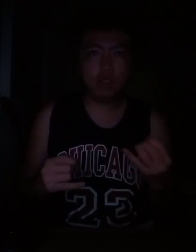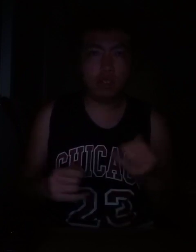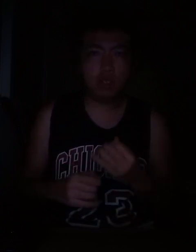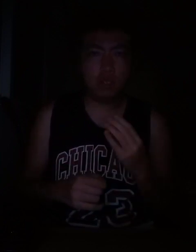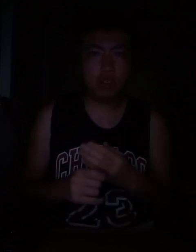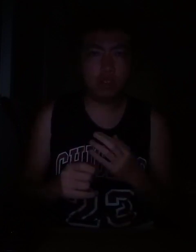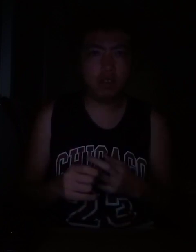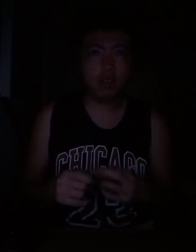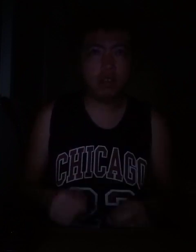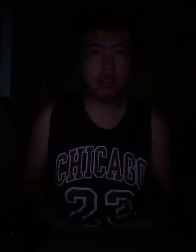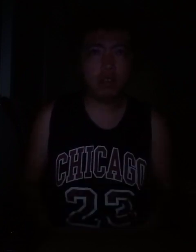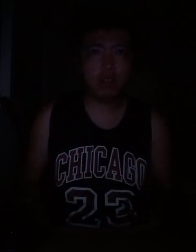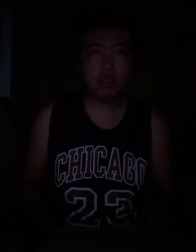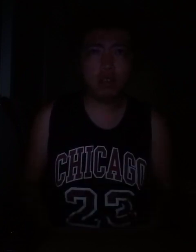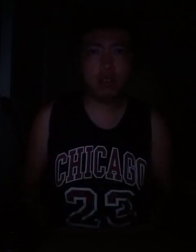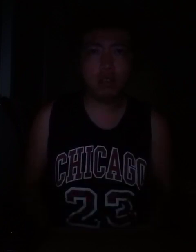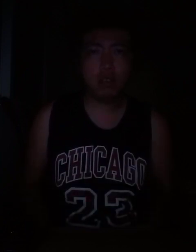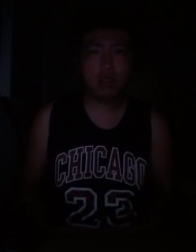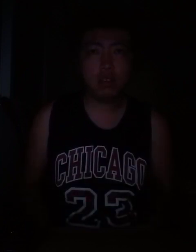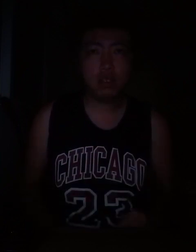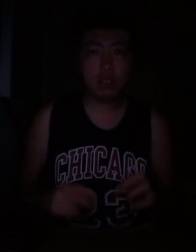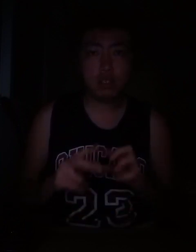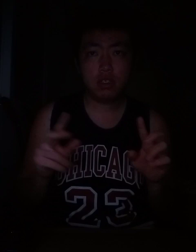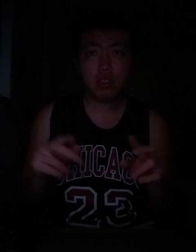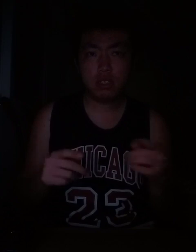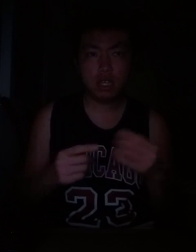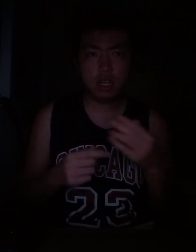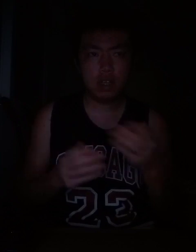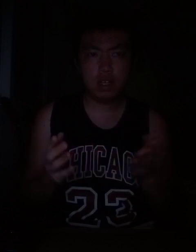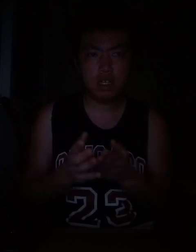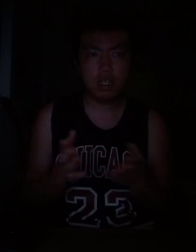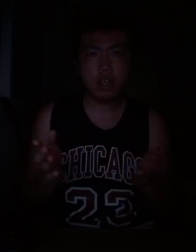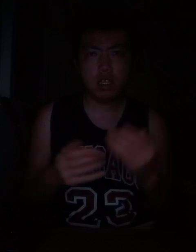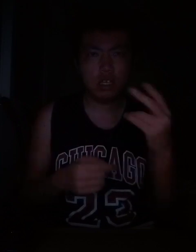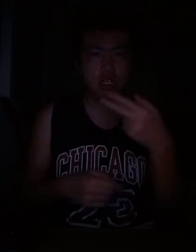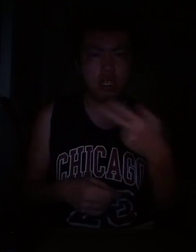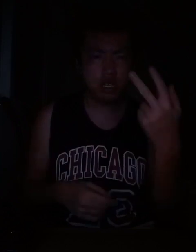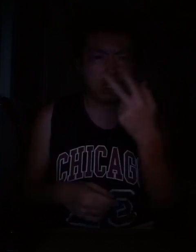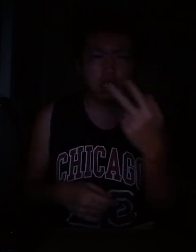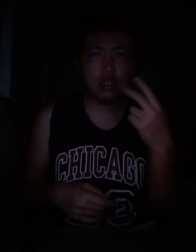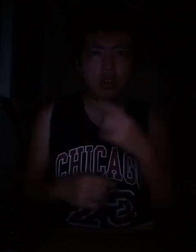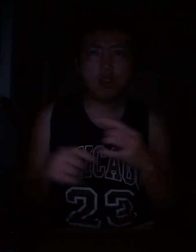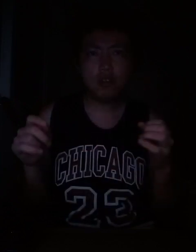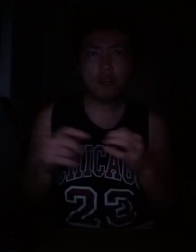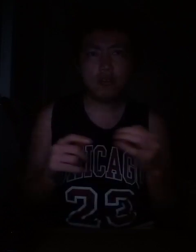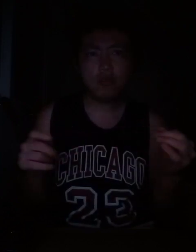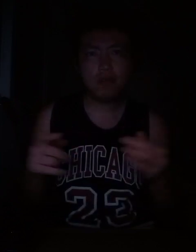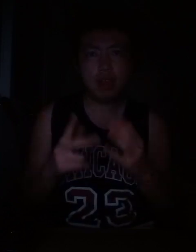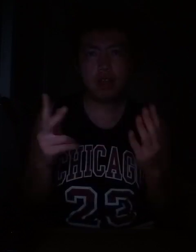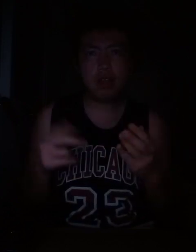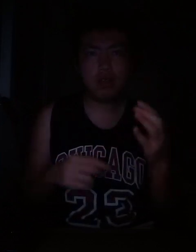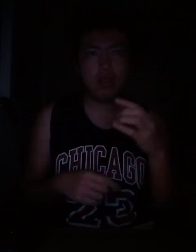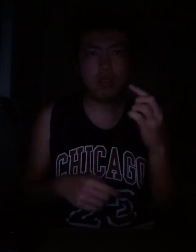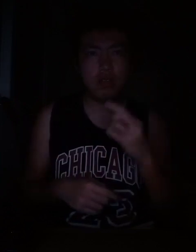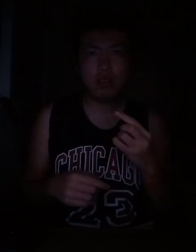수밖에 없을 겁니다. 8월 8일 앵커의 시선은 이재명 대표의 뜨거운